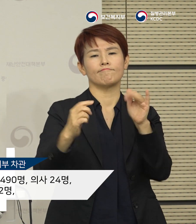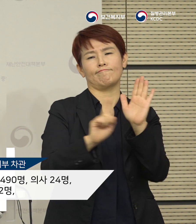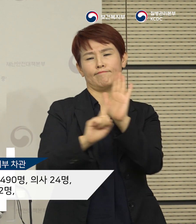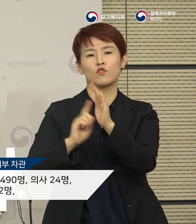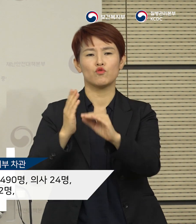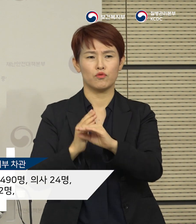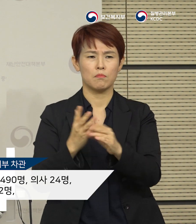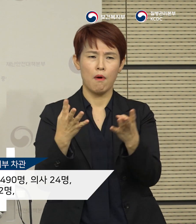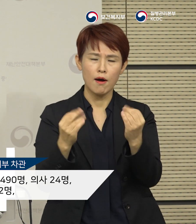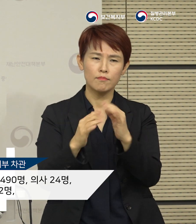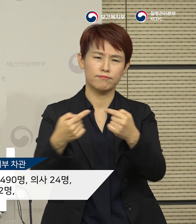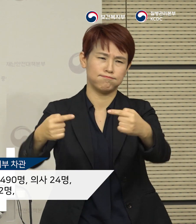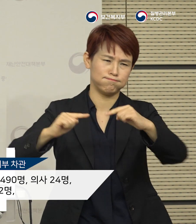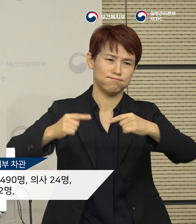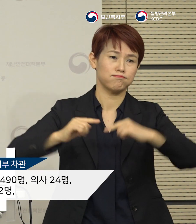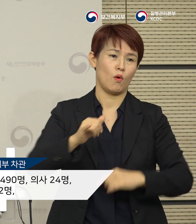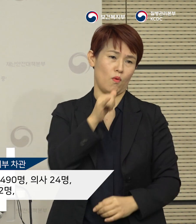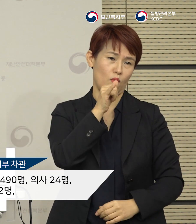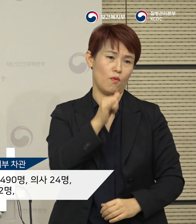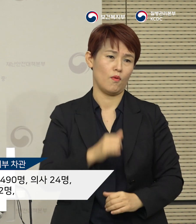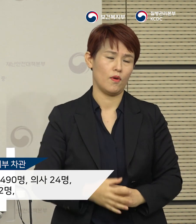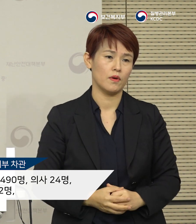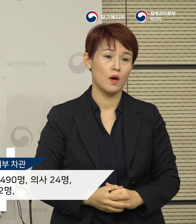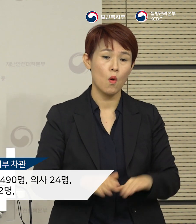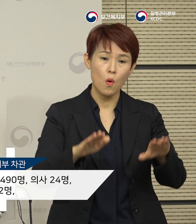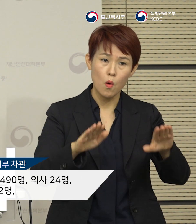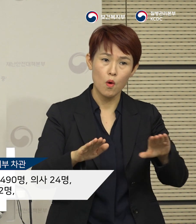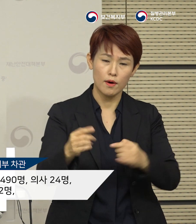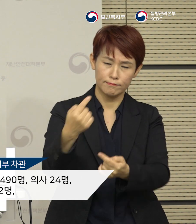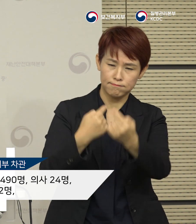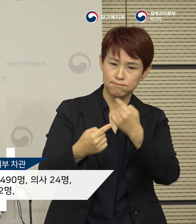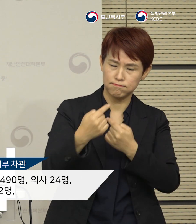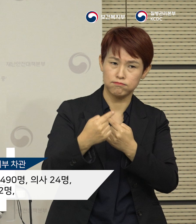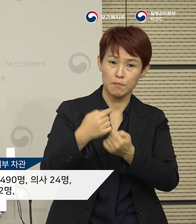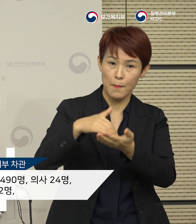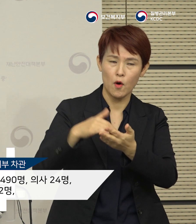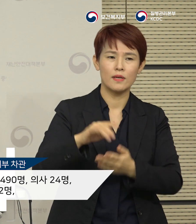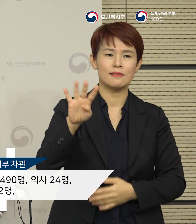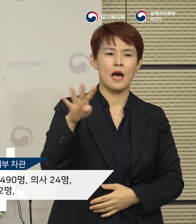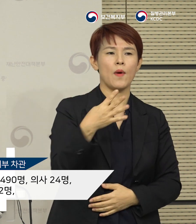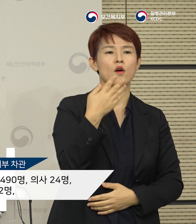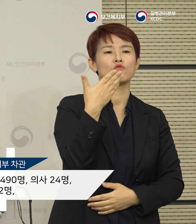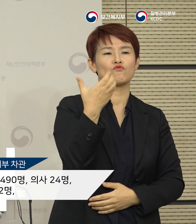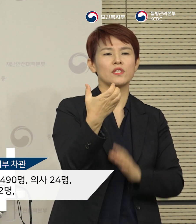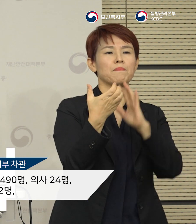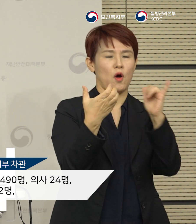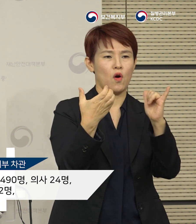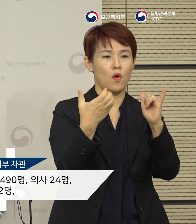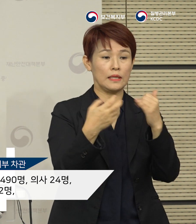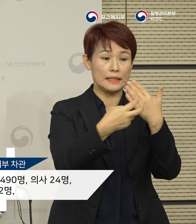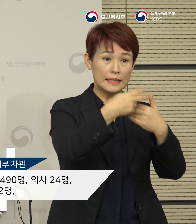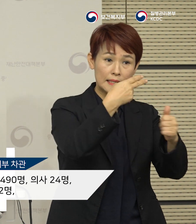분들이 이에 동참해 주셔 금일 현재 총 490명, 의사